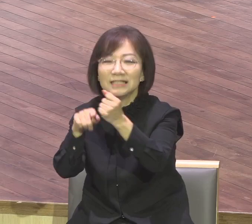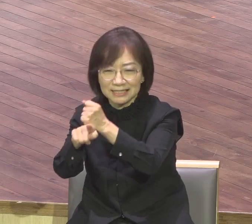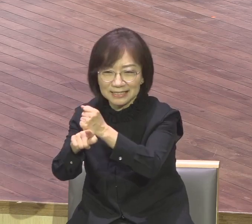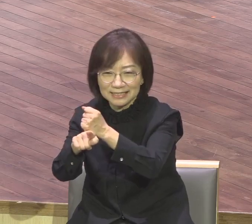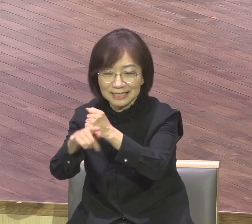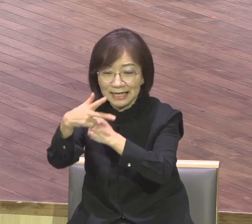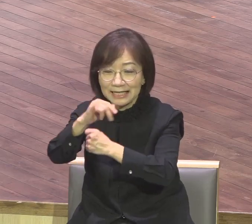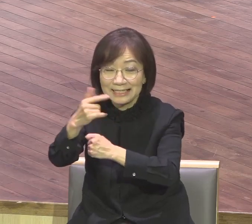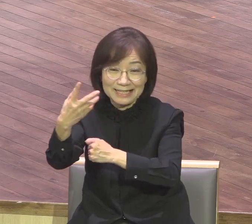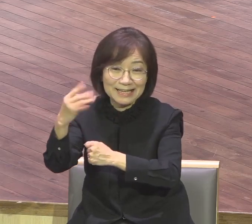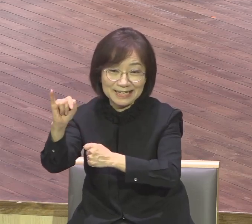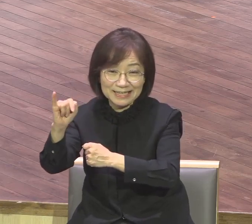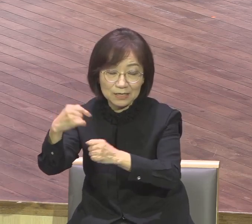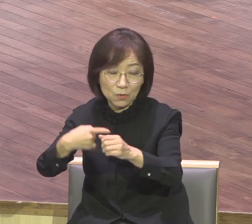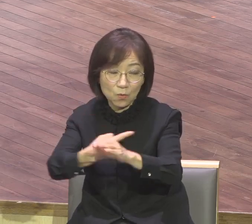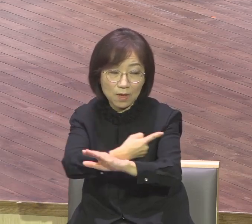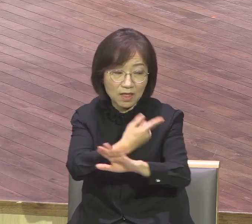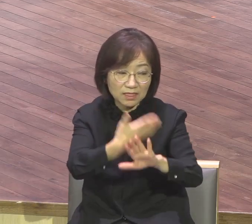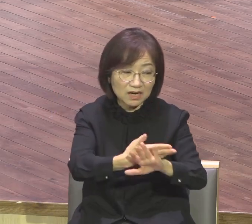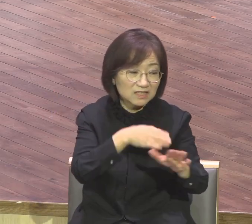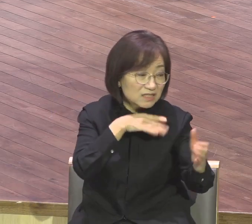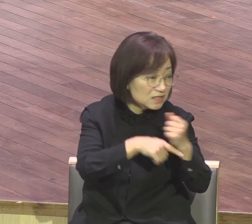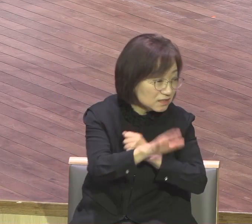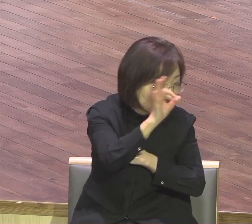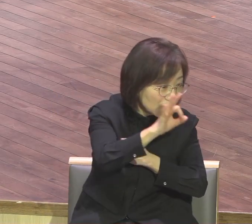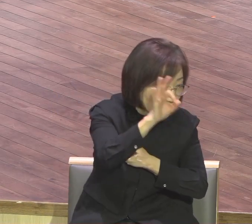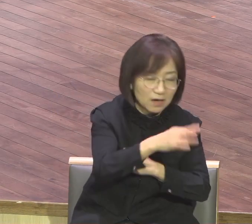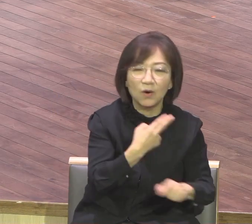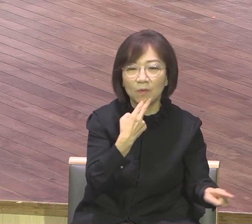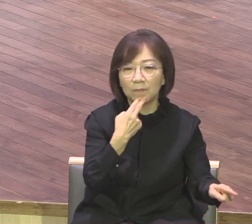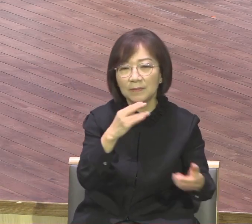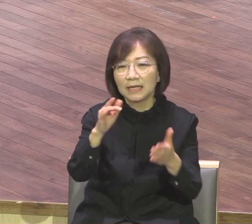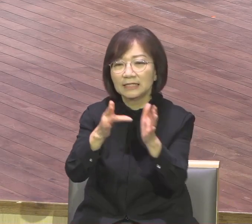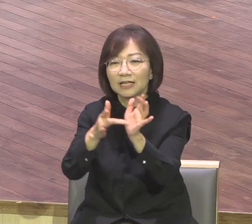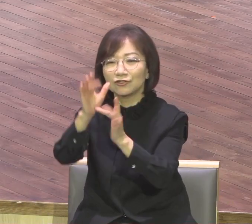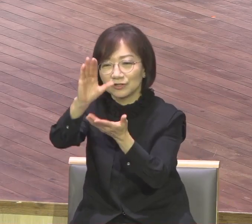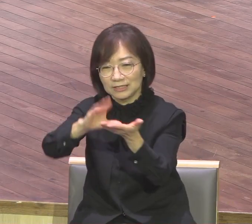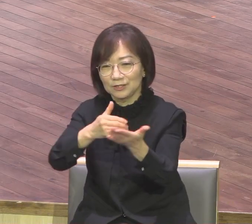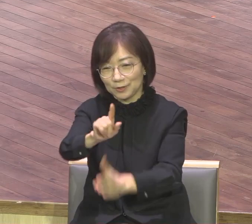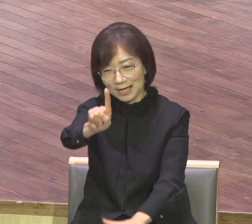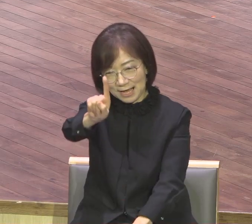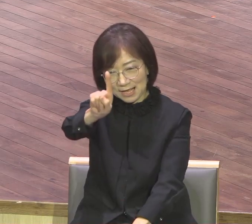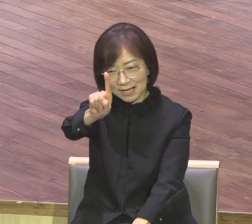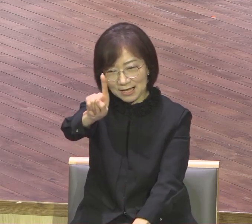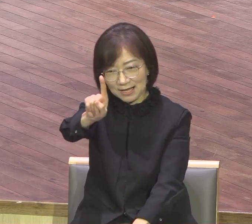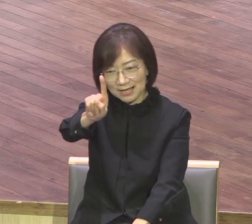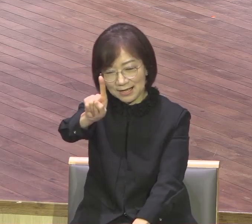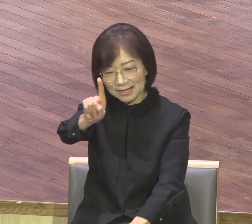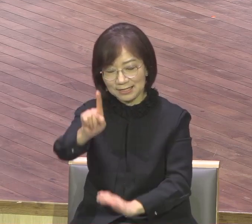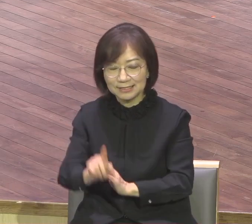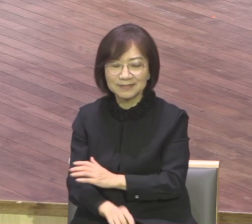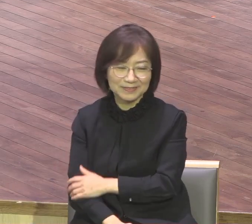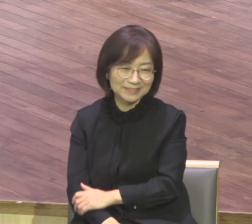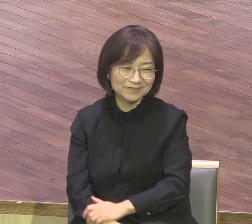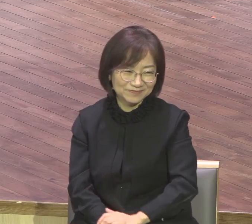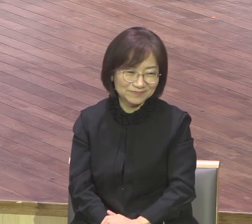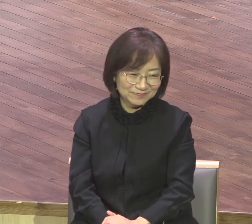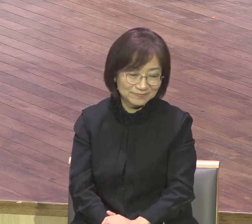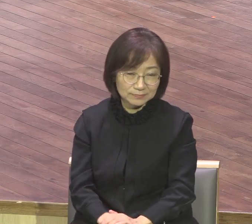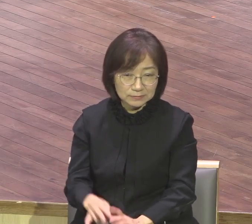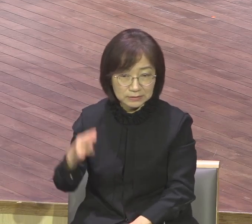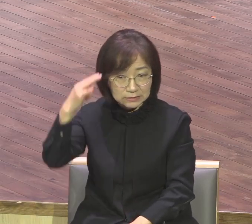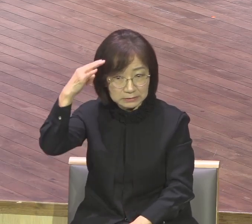고백해야 됩니다. Tienes que confesar que si no es la verdad de Jesucristo, no ninguna otra cosa es la verdad. 자, 이 마리아도